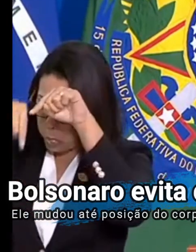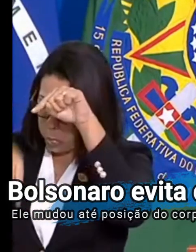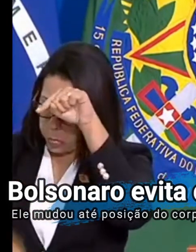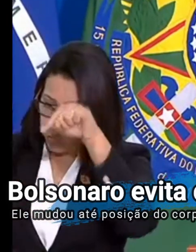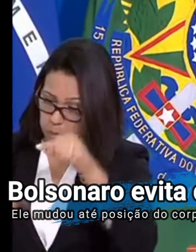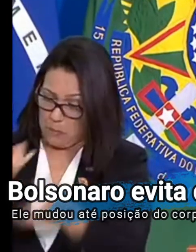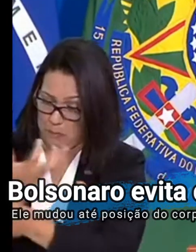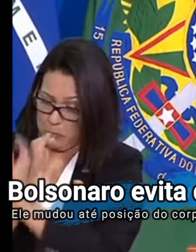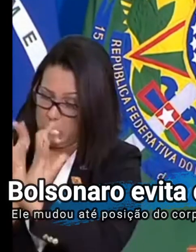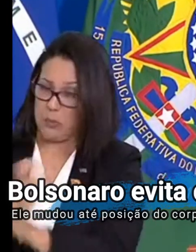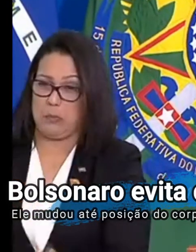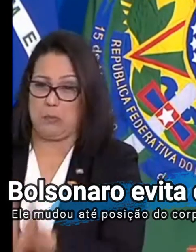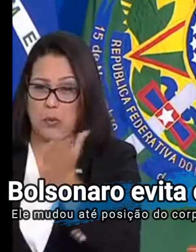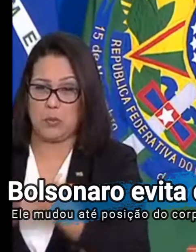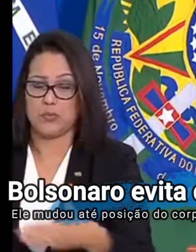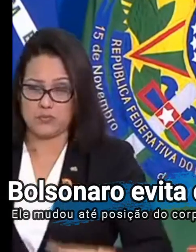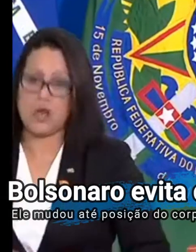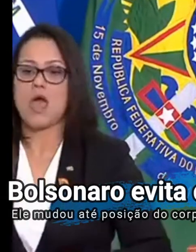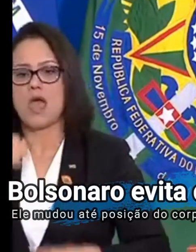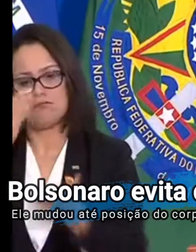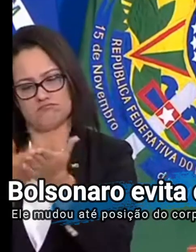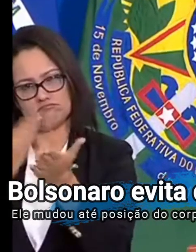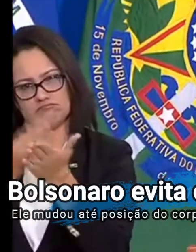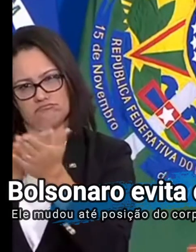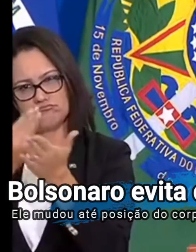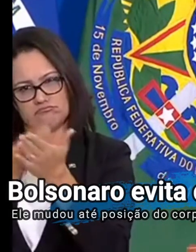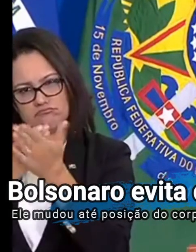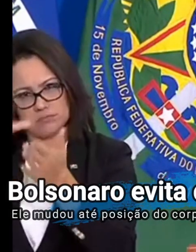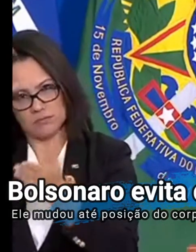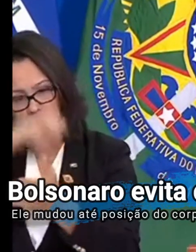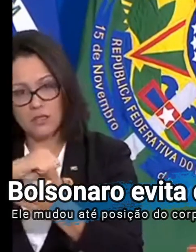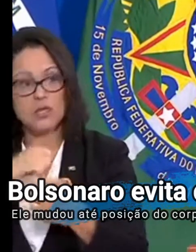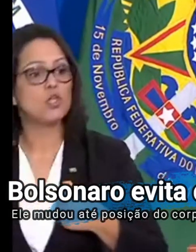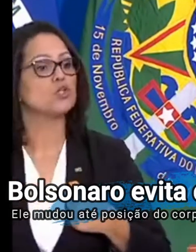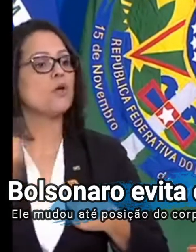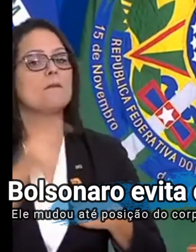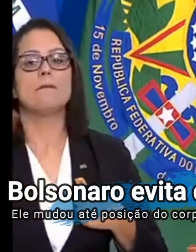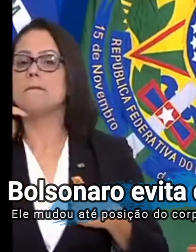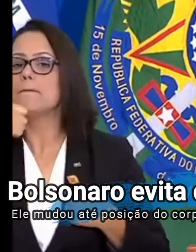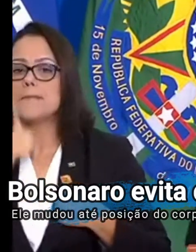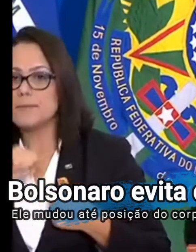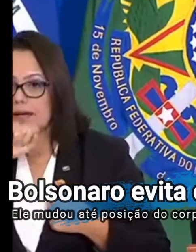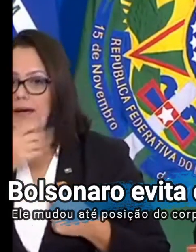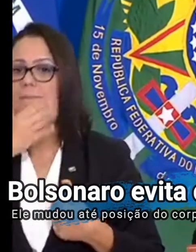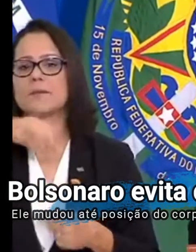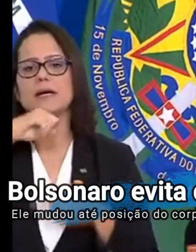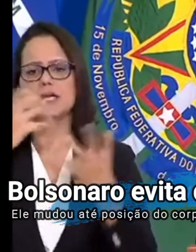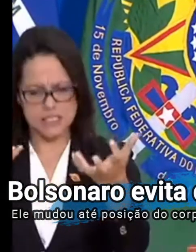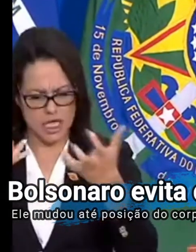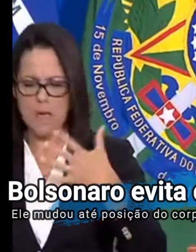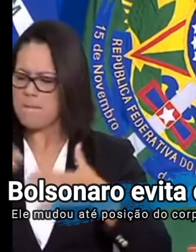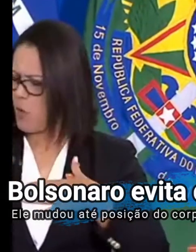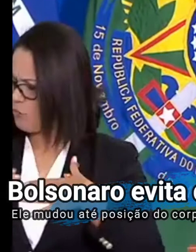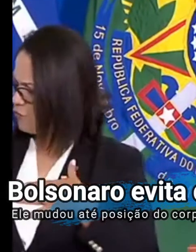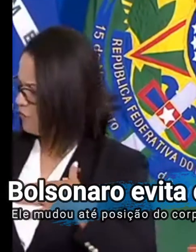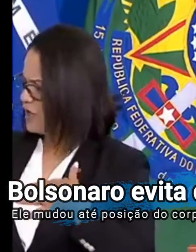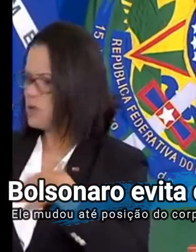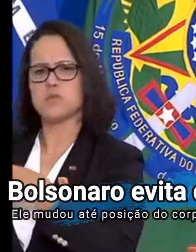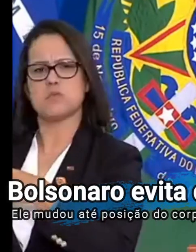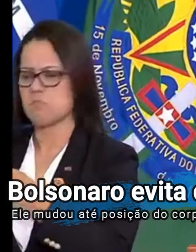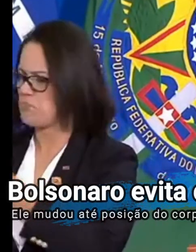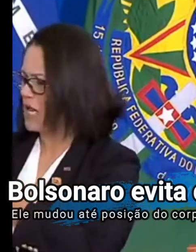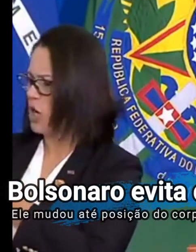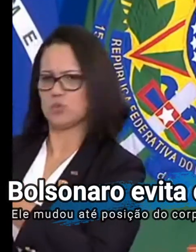e nós todos os pais e mais queremos sim que os nossos filhos venham a ser no futuro melhor do que nós